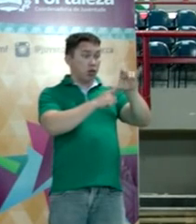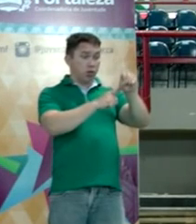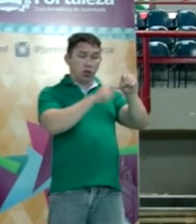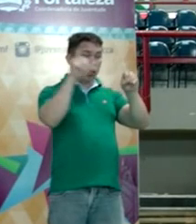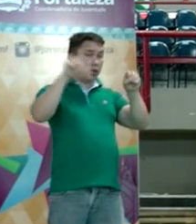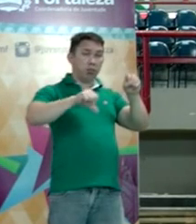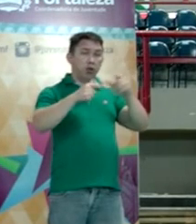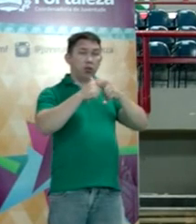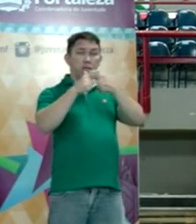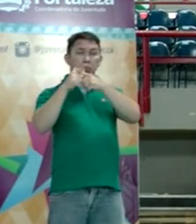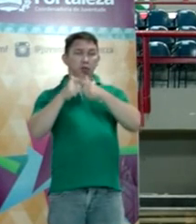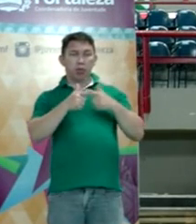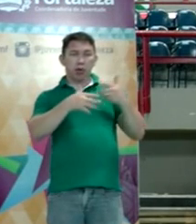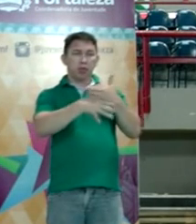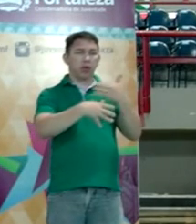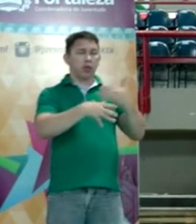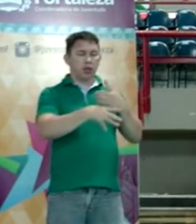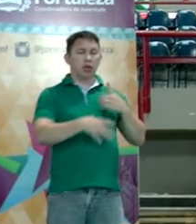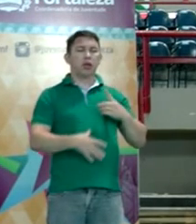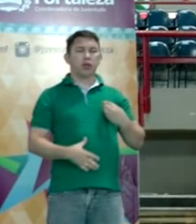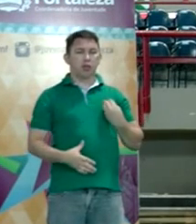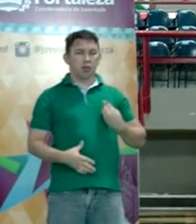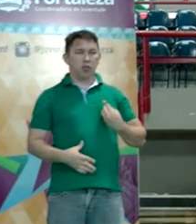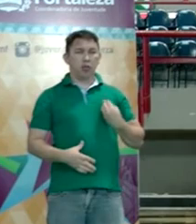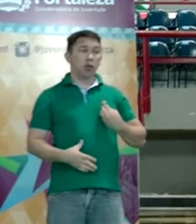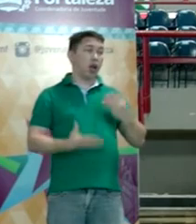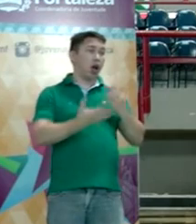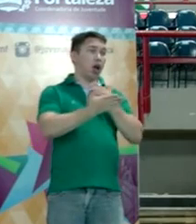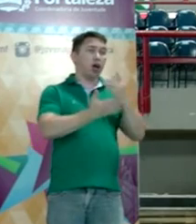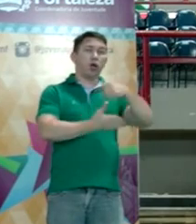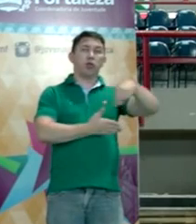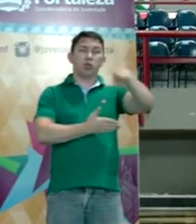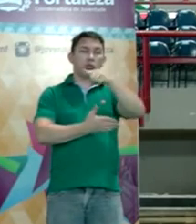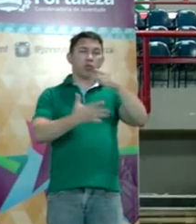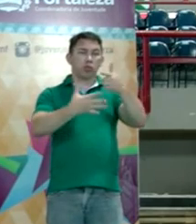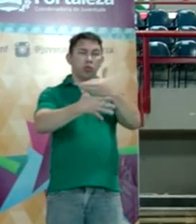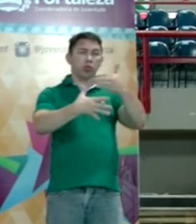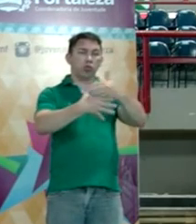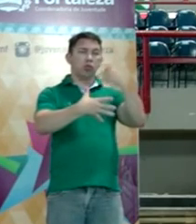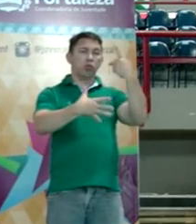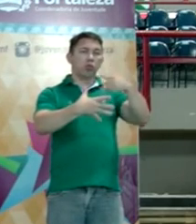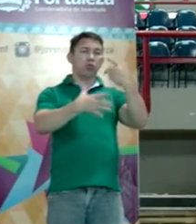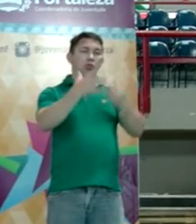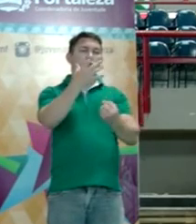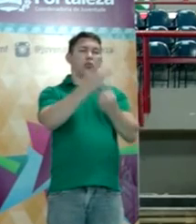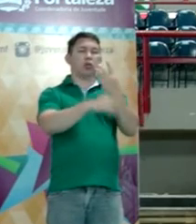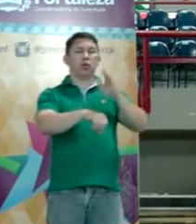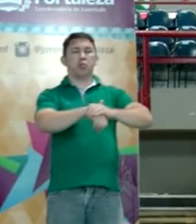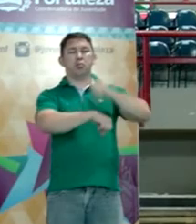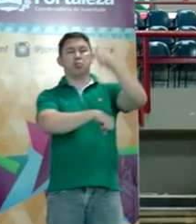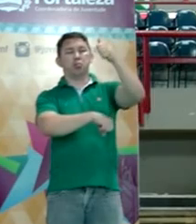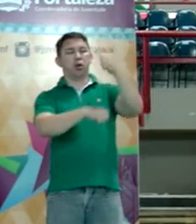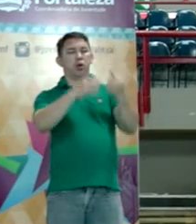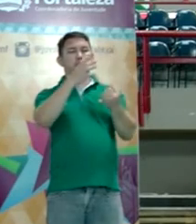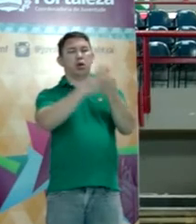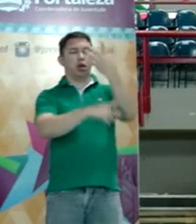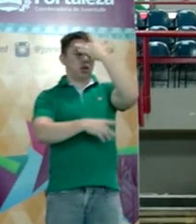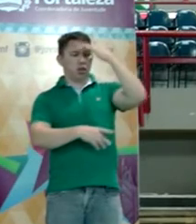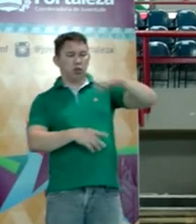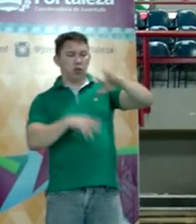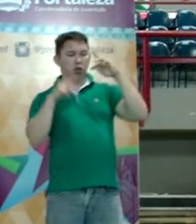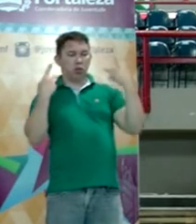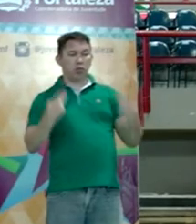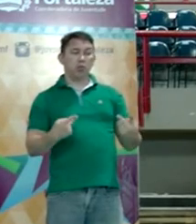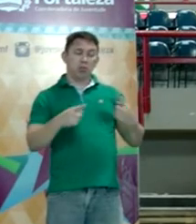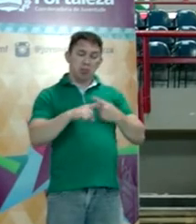dos piores problemas que as cidades possuem. Alguns gostam de dizer que as cidades foram a nossa maior invenção. Bom, pode até ter